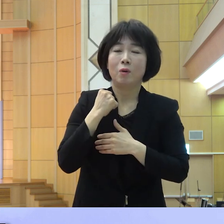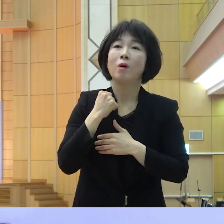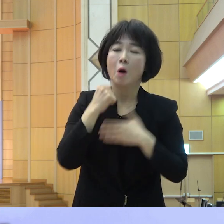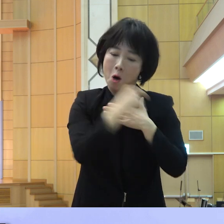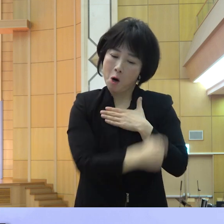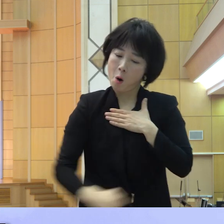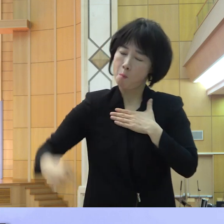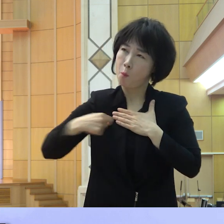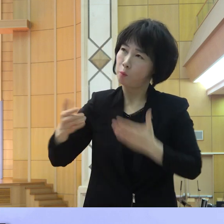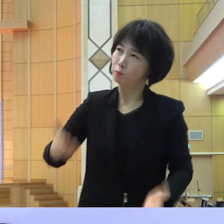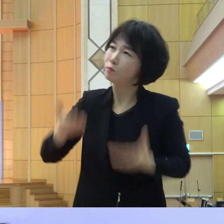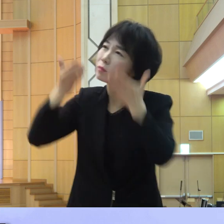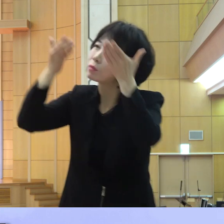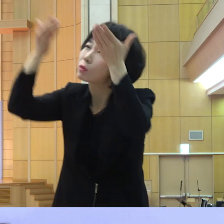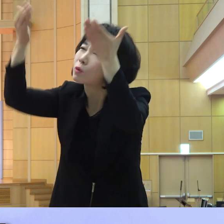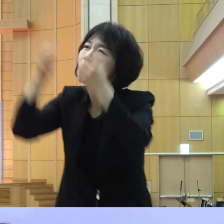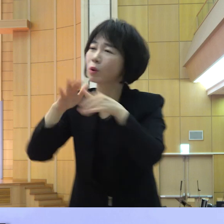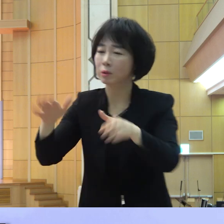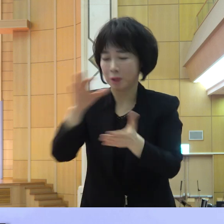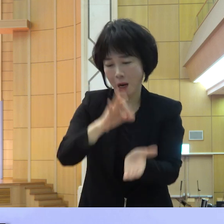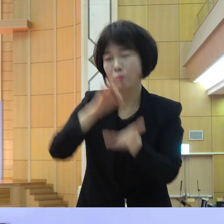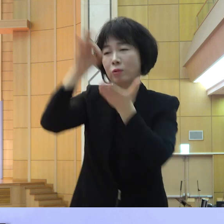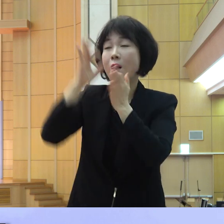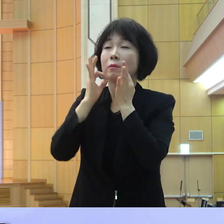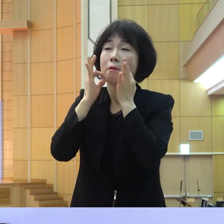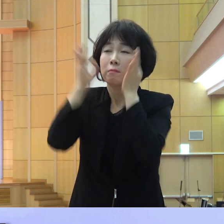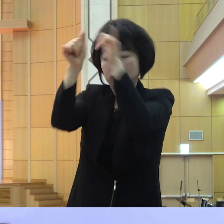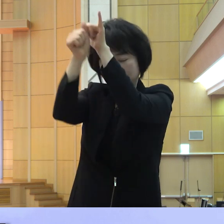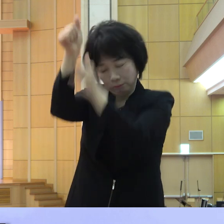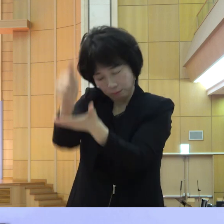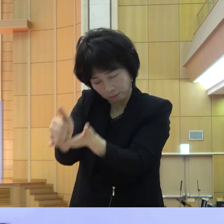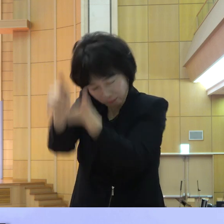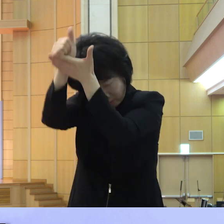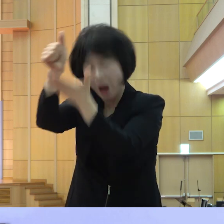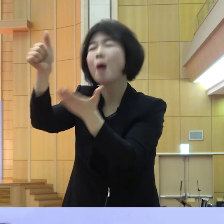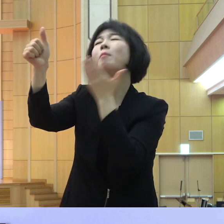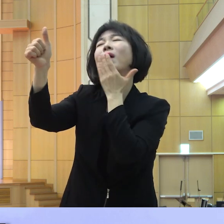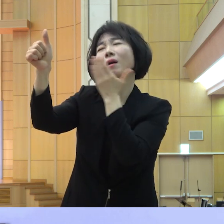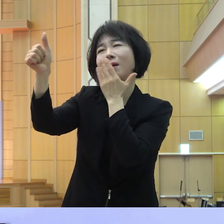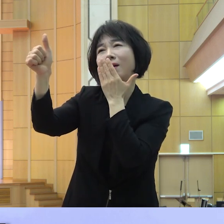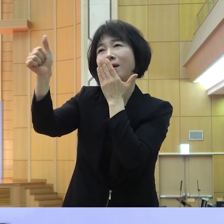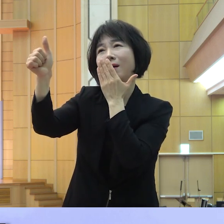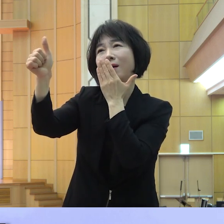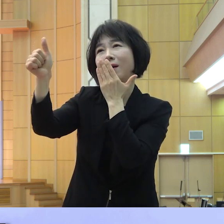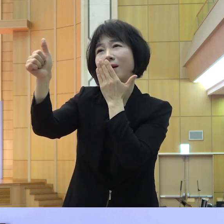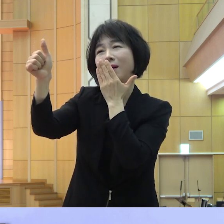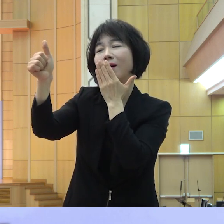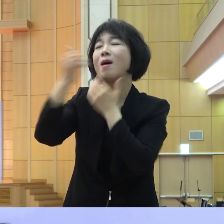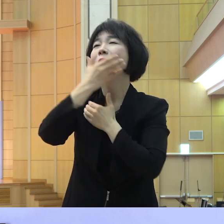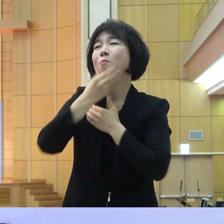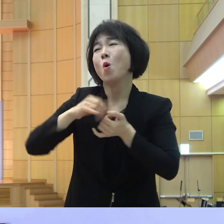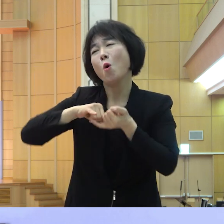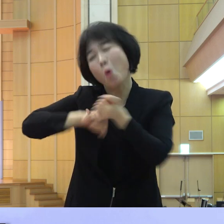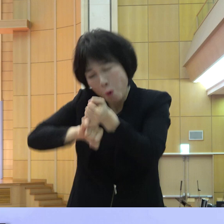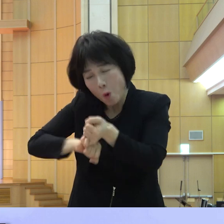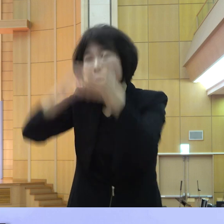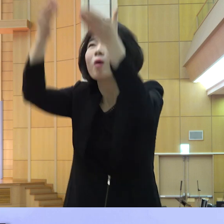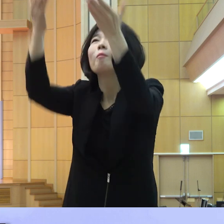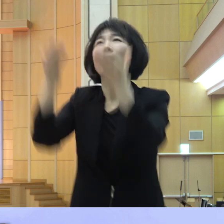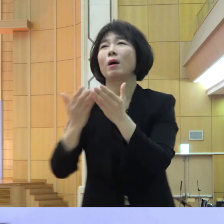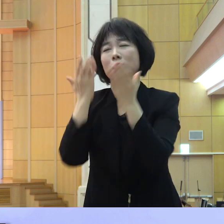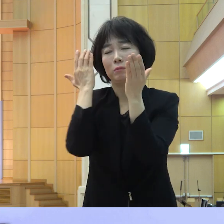몸을 드리고 아버지 앞에 예물로 정성껏 준비해서 드려서 심어서 복을 받는 복